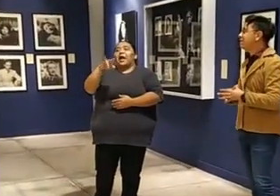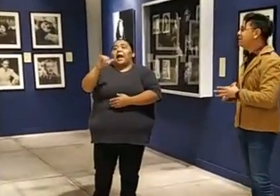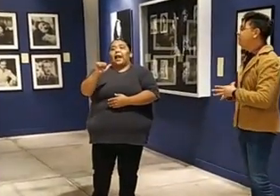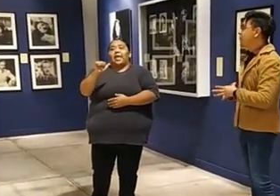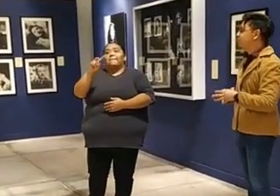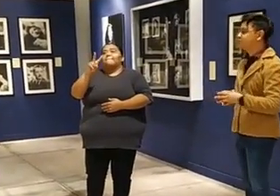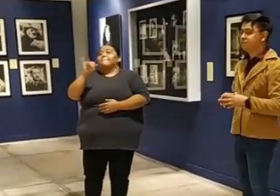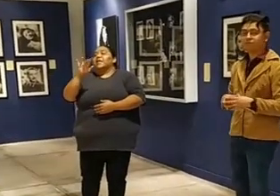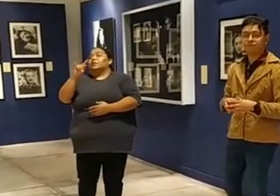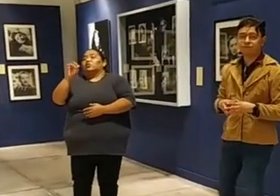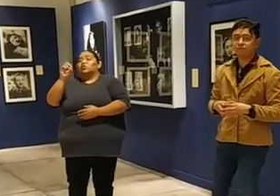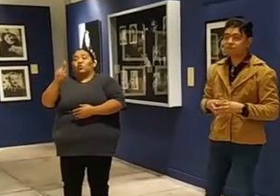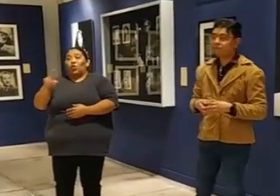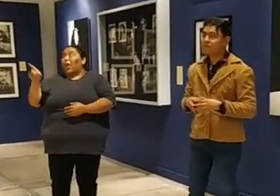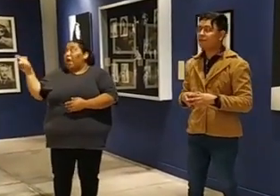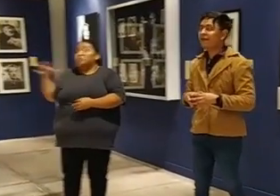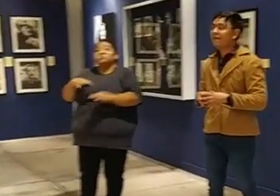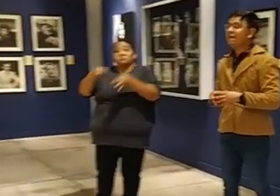este vestido.